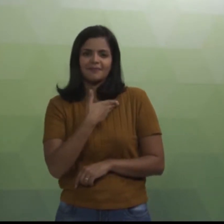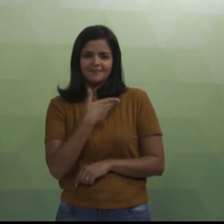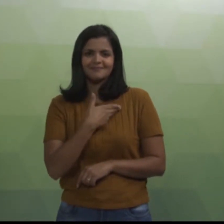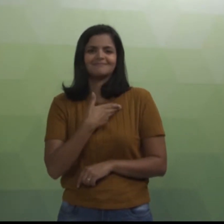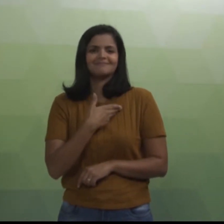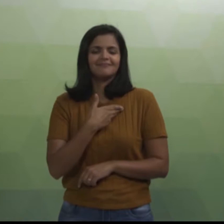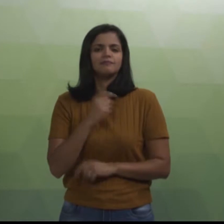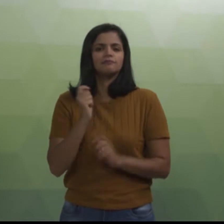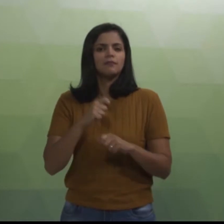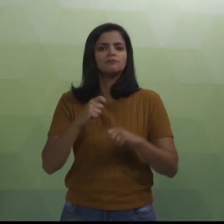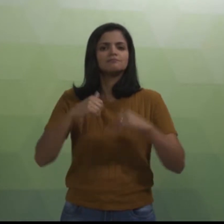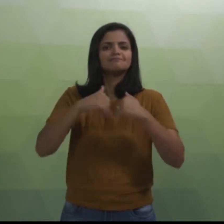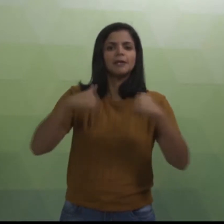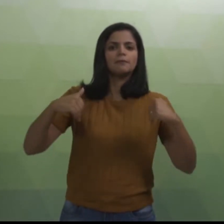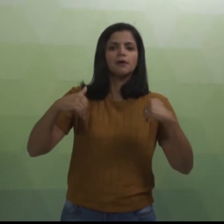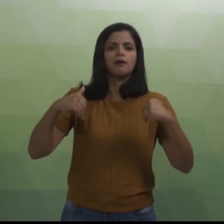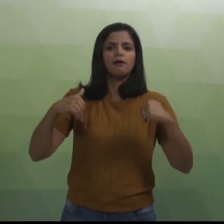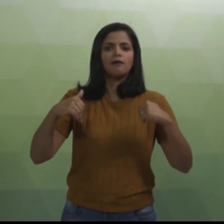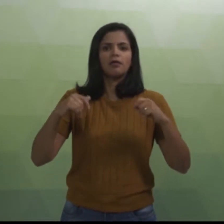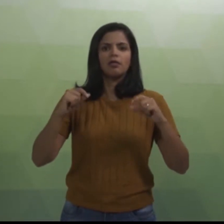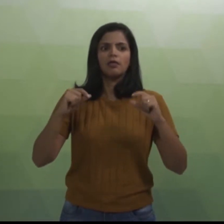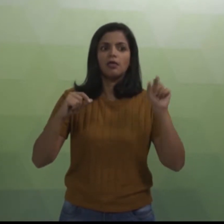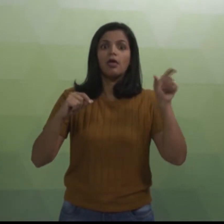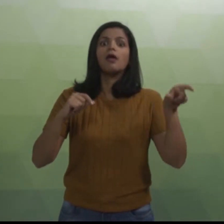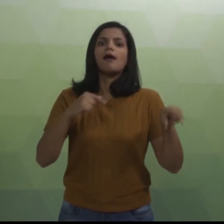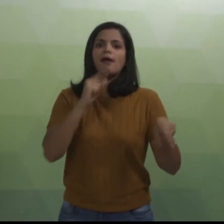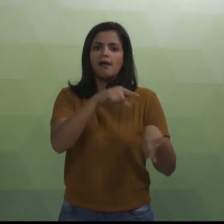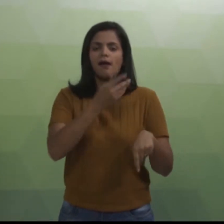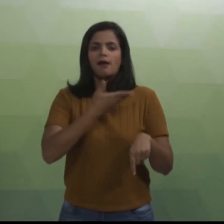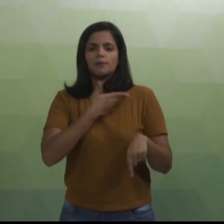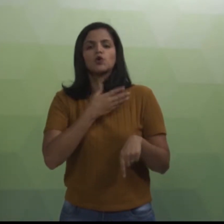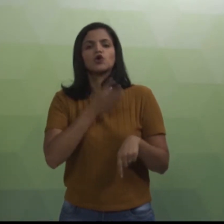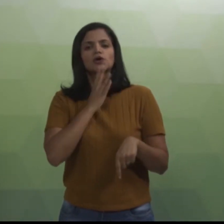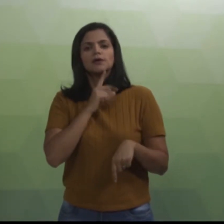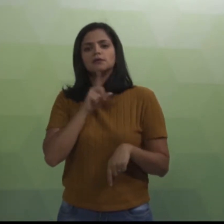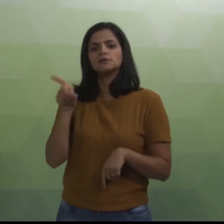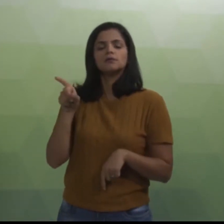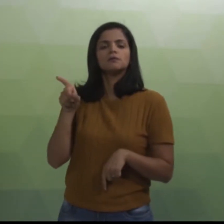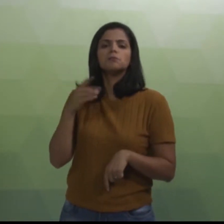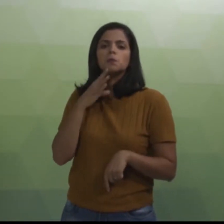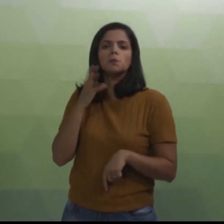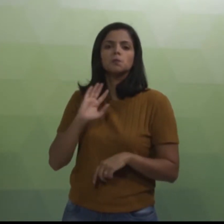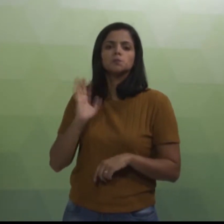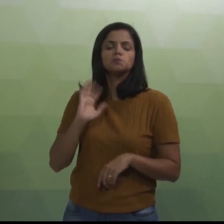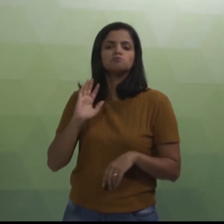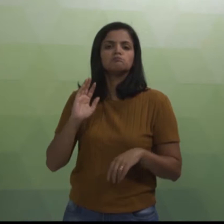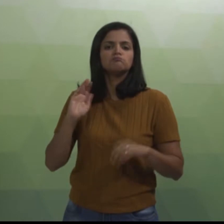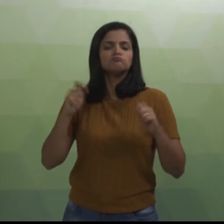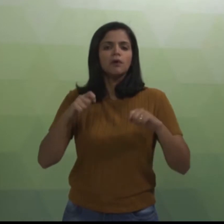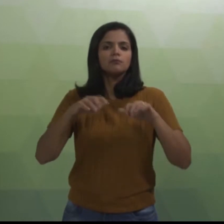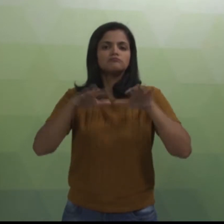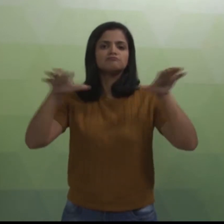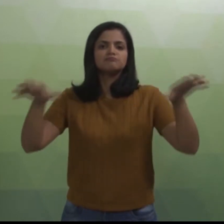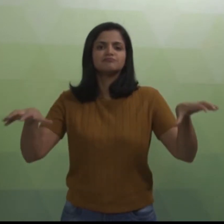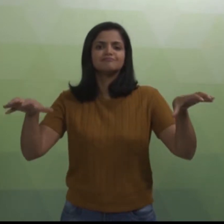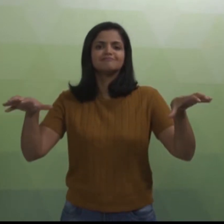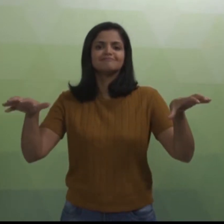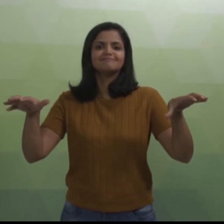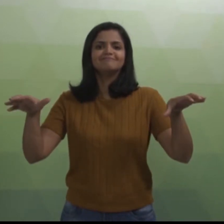amigo. Percebam que há essa divisão. Ali é amigo, em outro espaço, não.